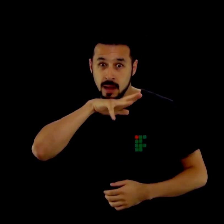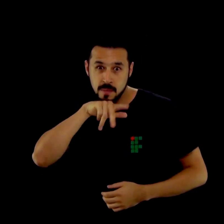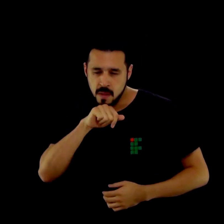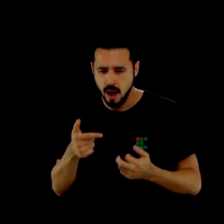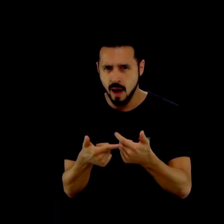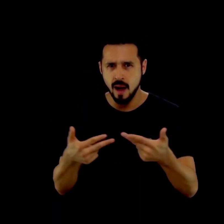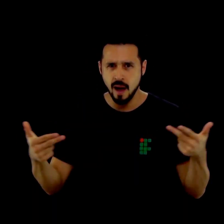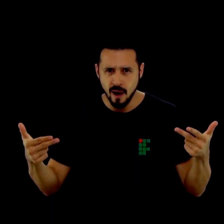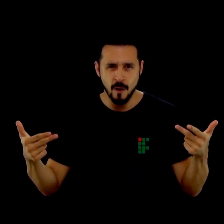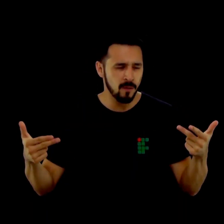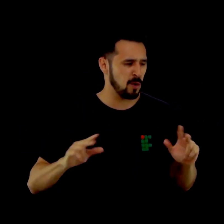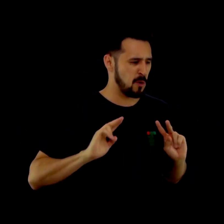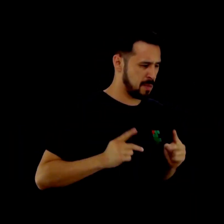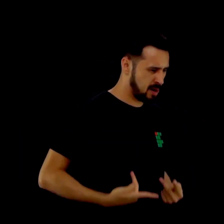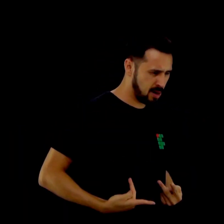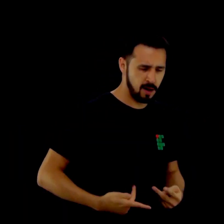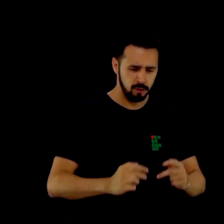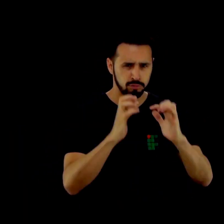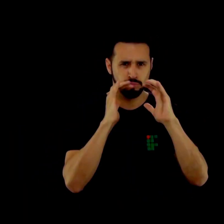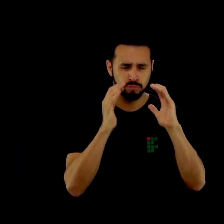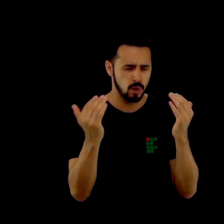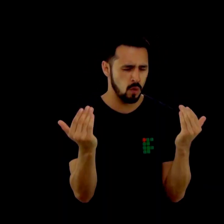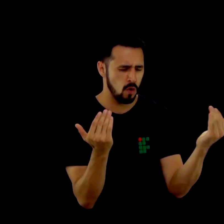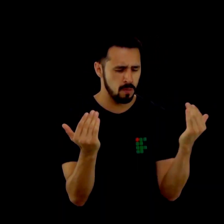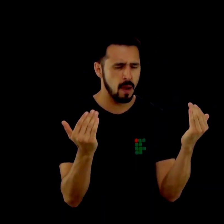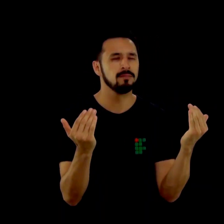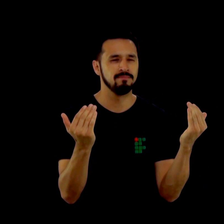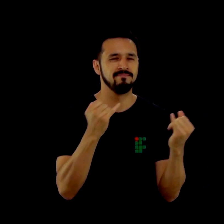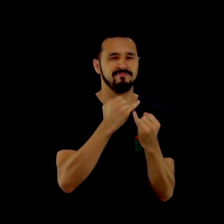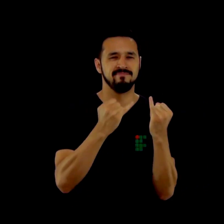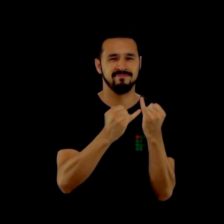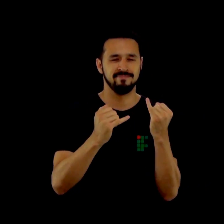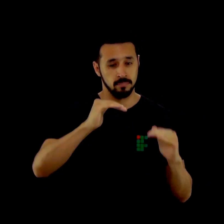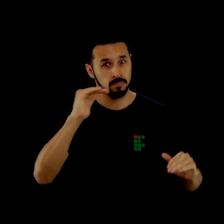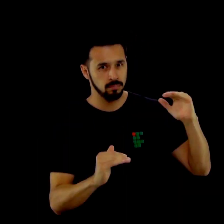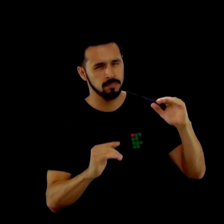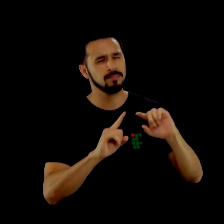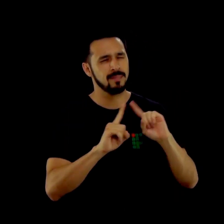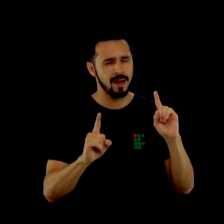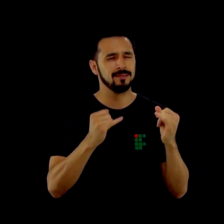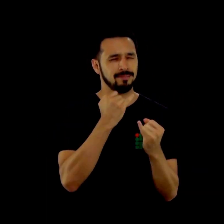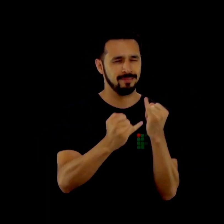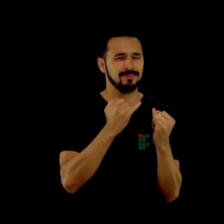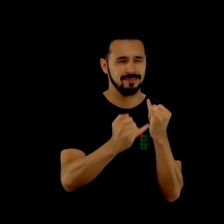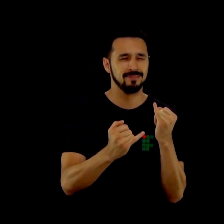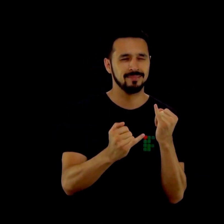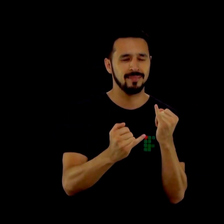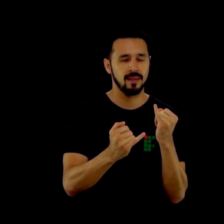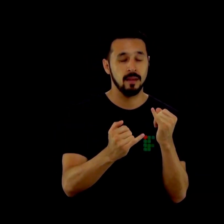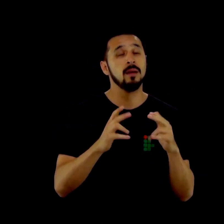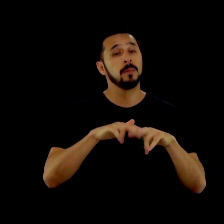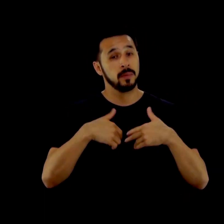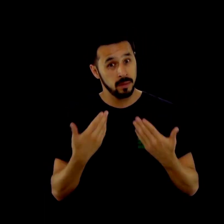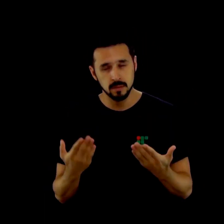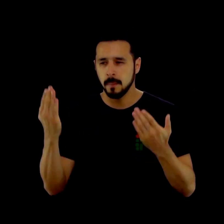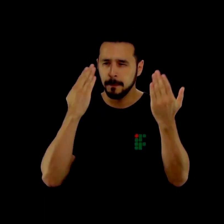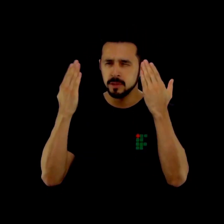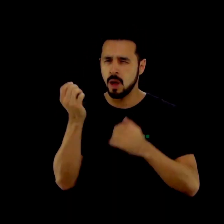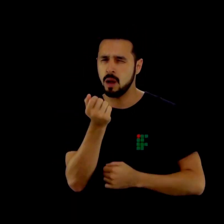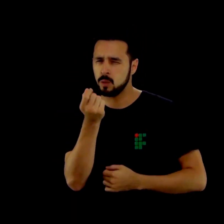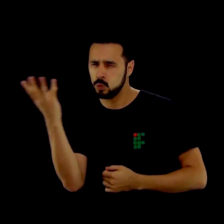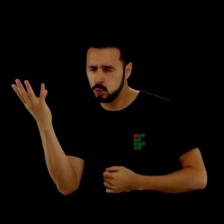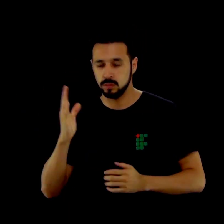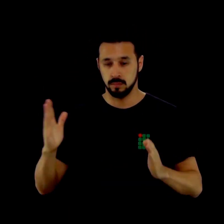de forma mais simples e rudimentar. E assim, no final do século XIX e início do século